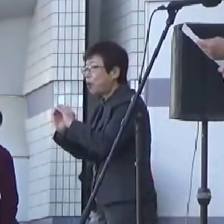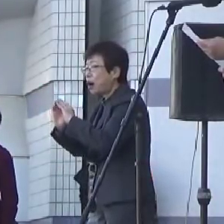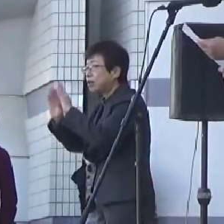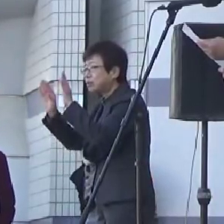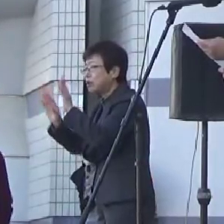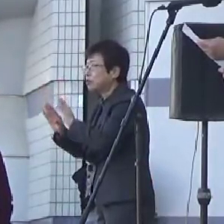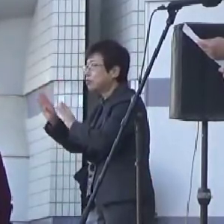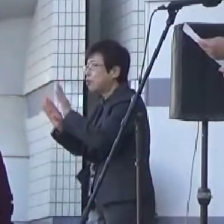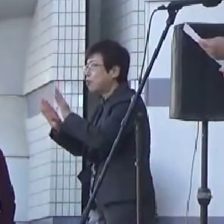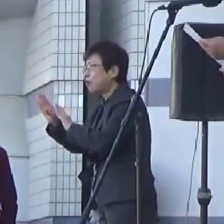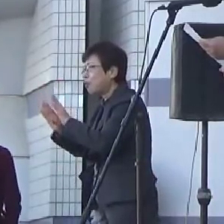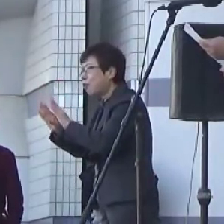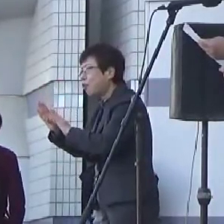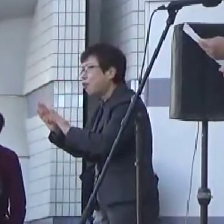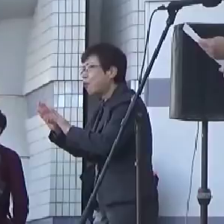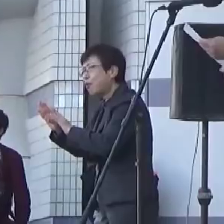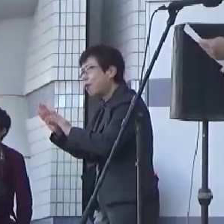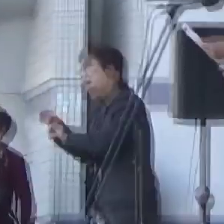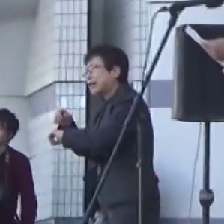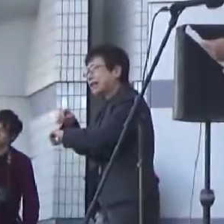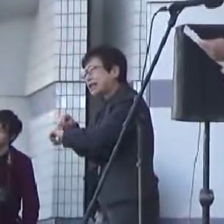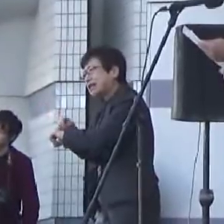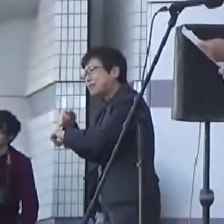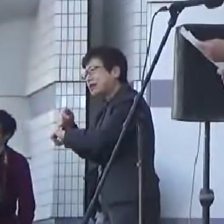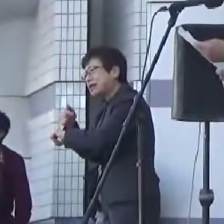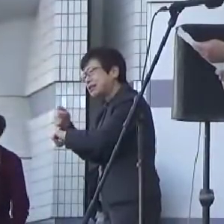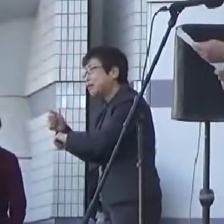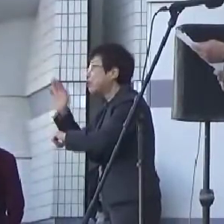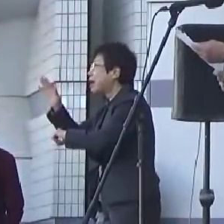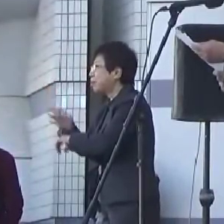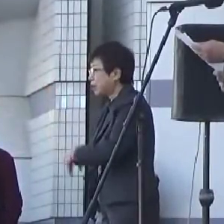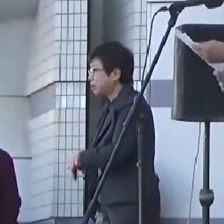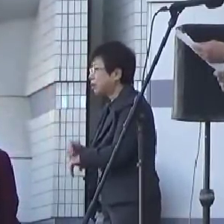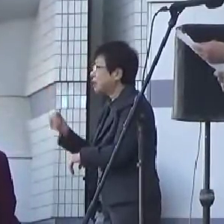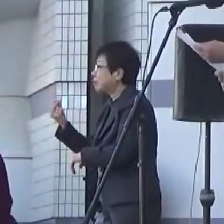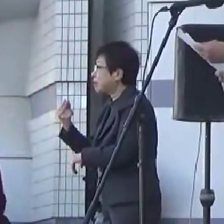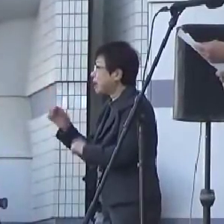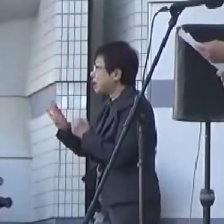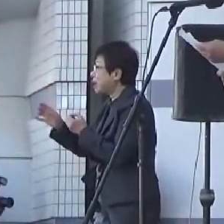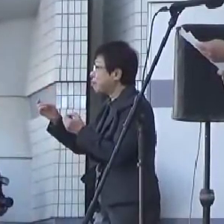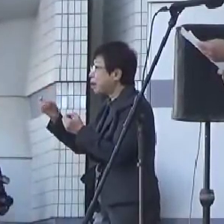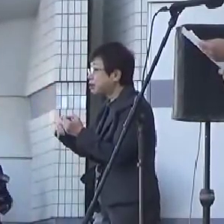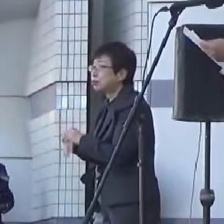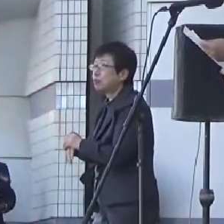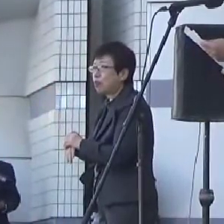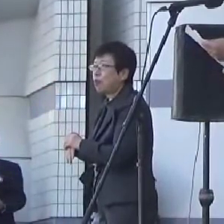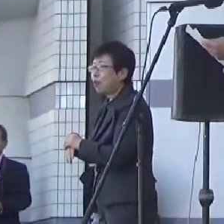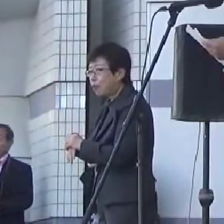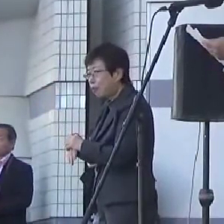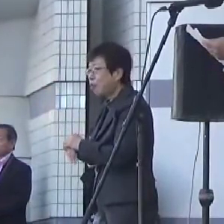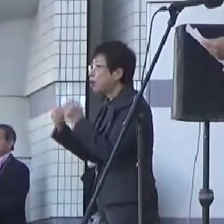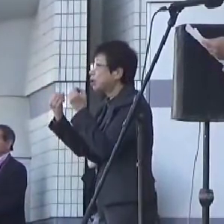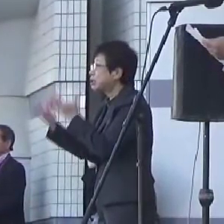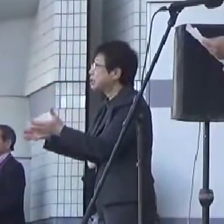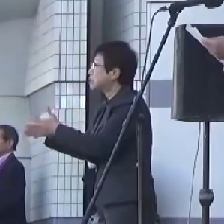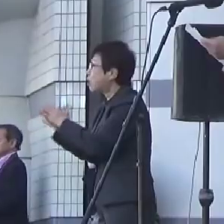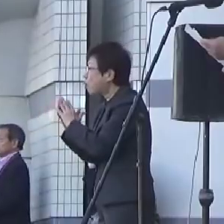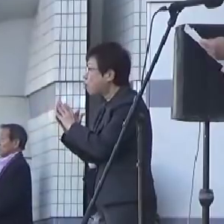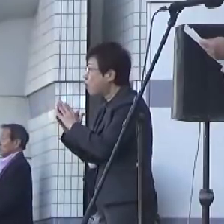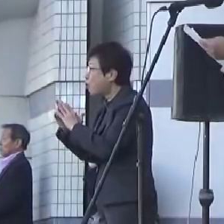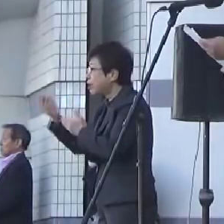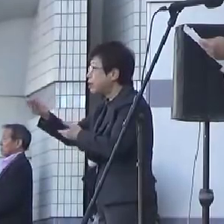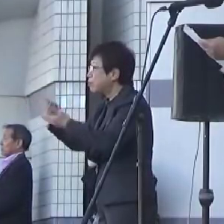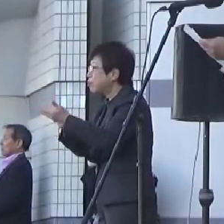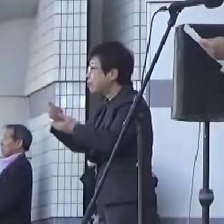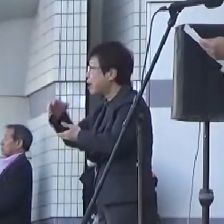る状況は極めて厳しいものがあります。また原発の新増設リプレースも脱原